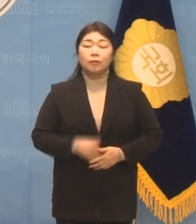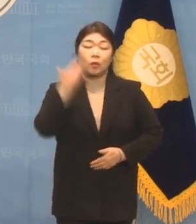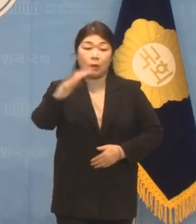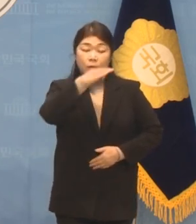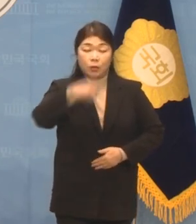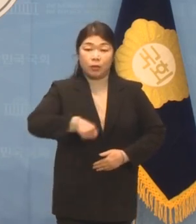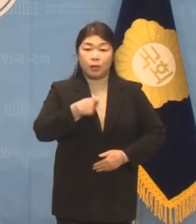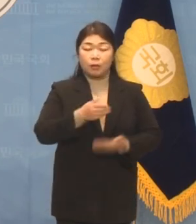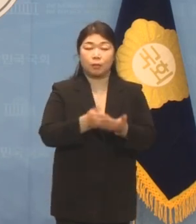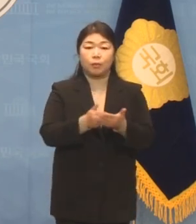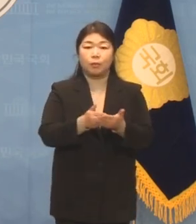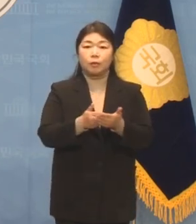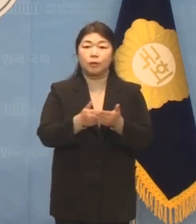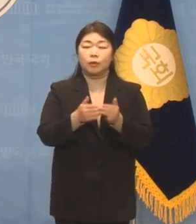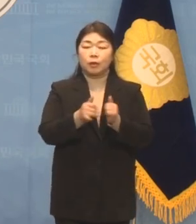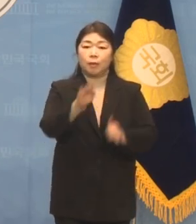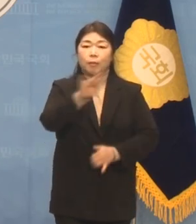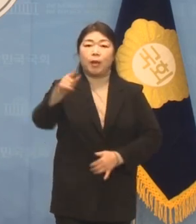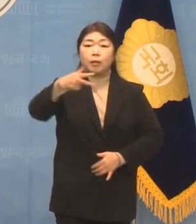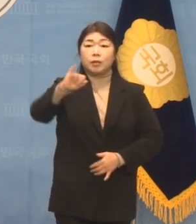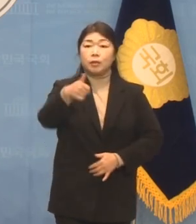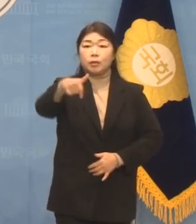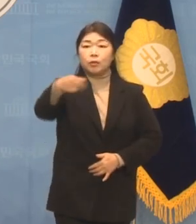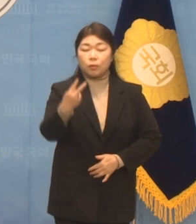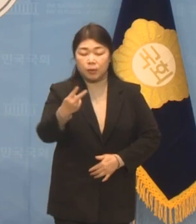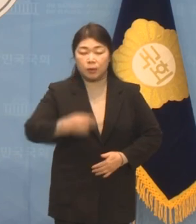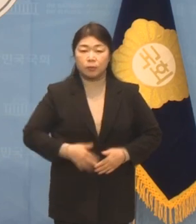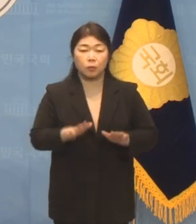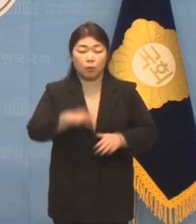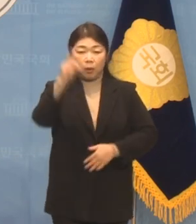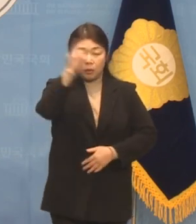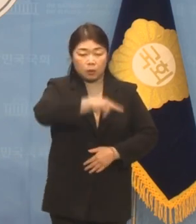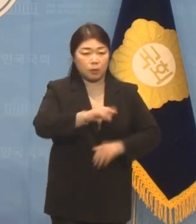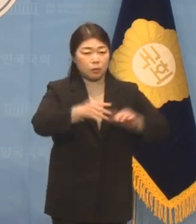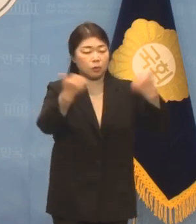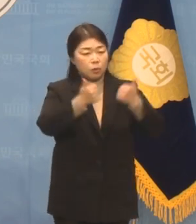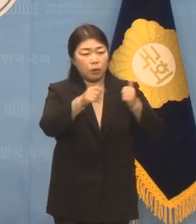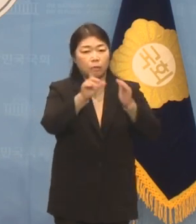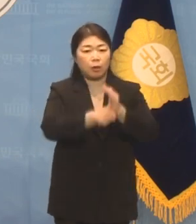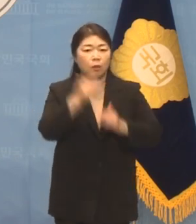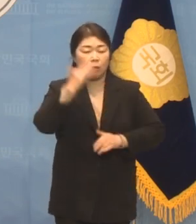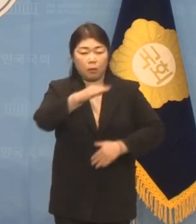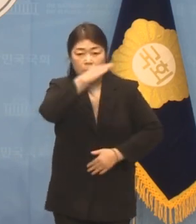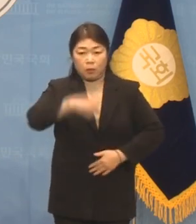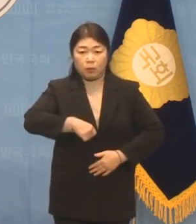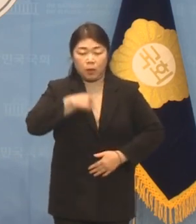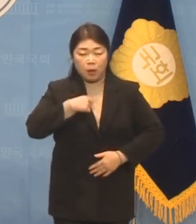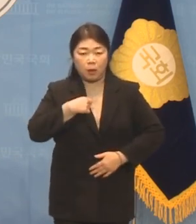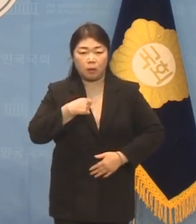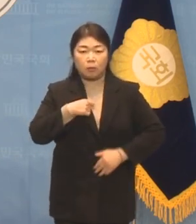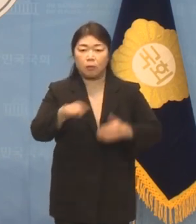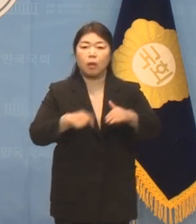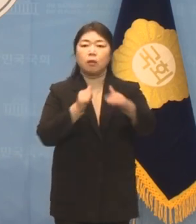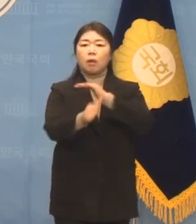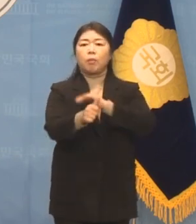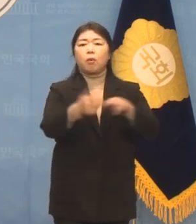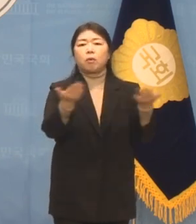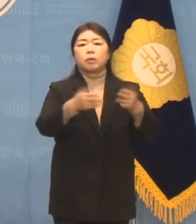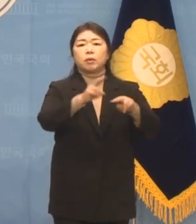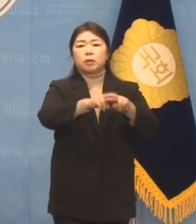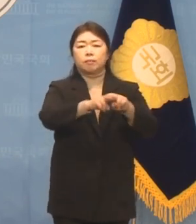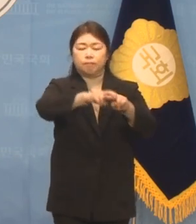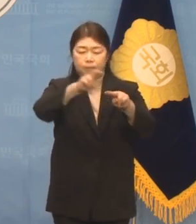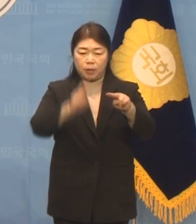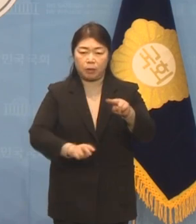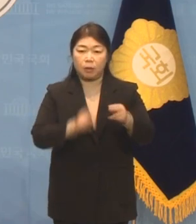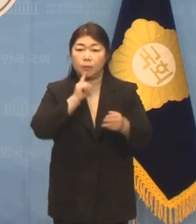녹색정의당 원내대표 배진교입니다. 저는 오늘 아침 의원총회에서 녹색정의당 원내대표직을